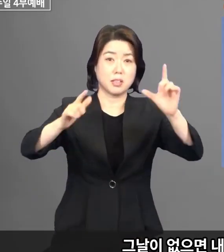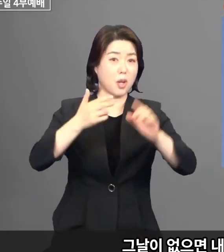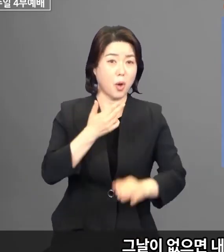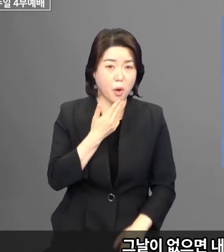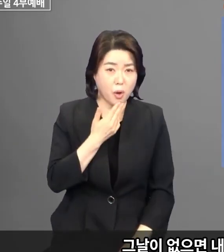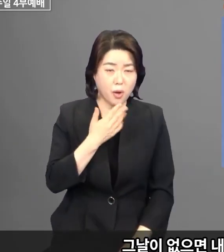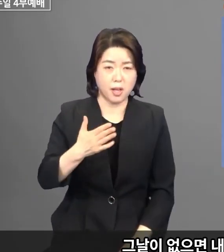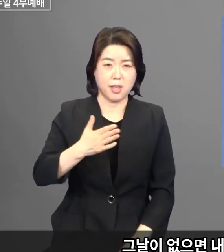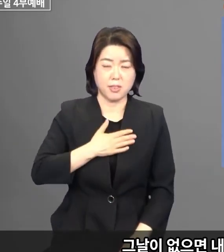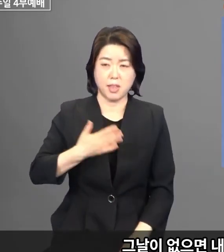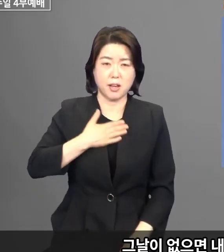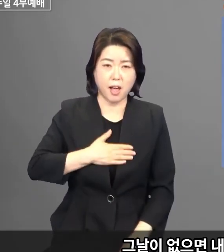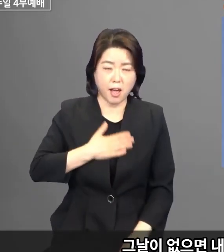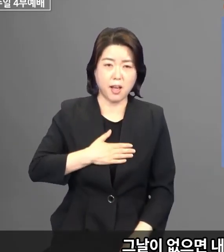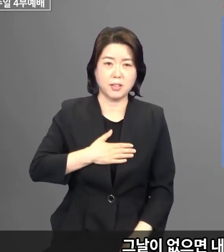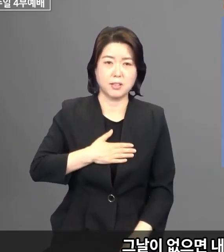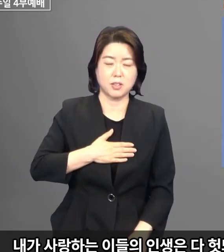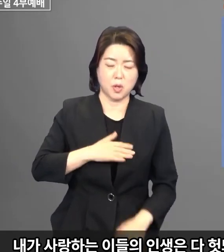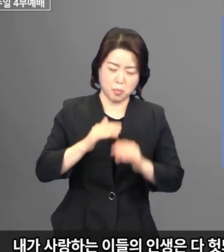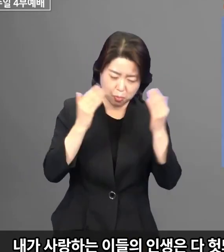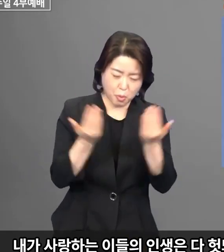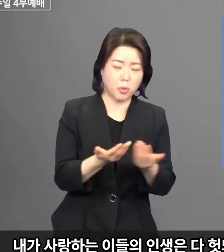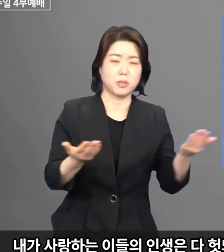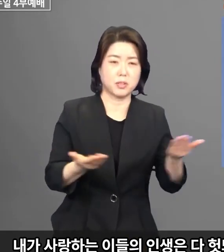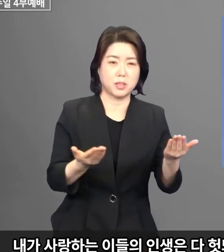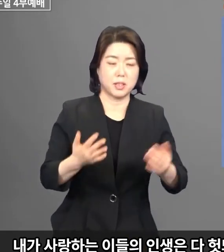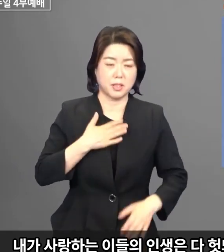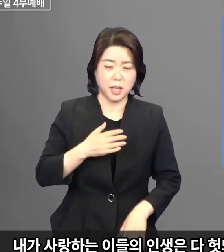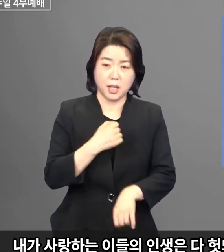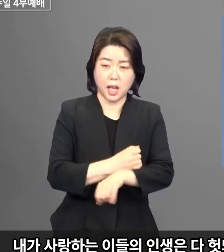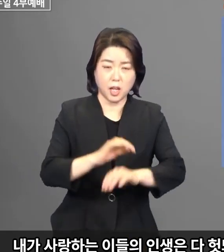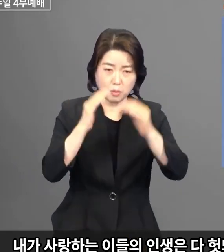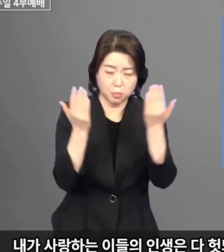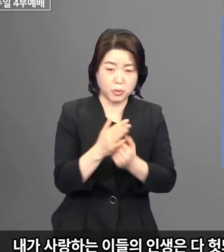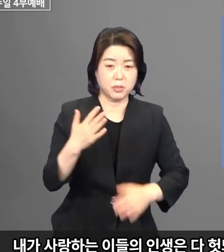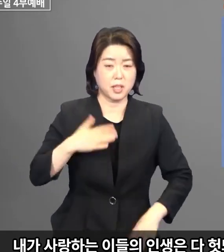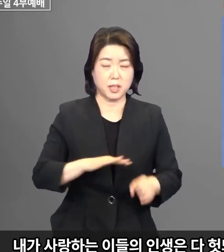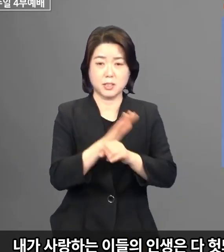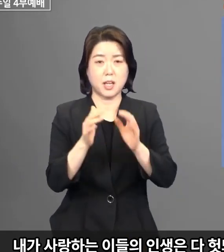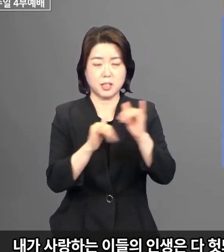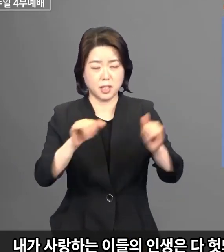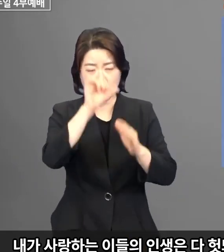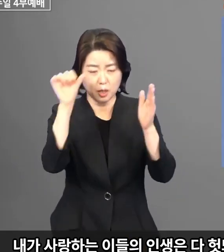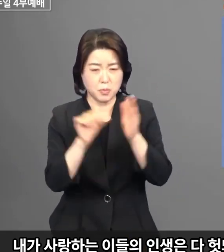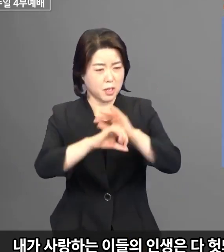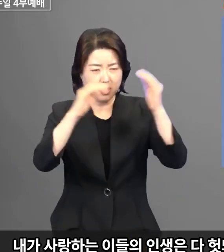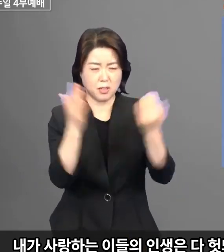없으면 내가 하는 모든 일은, 내가 사랑하는 이들의 인생은 다